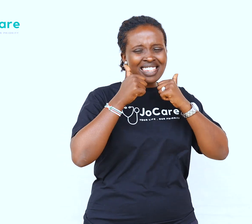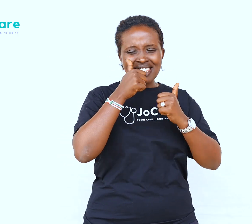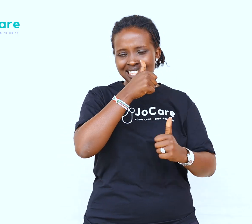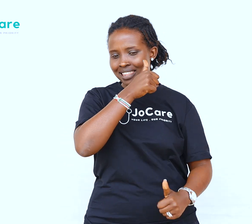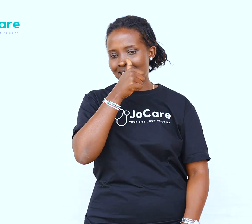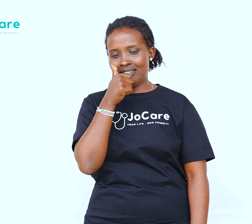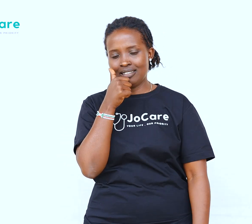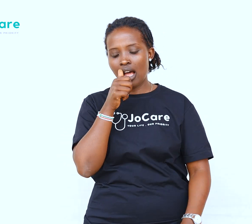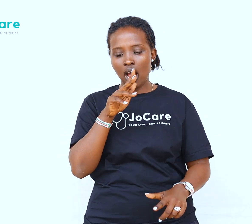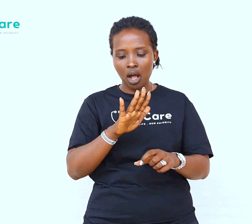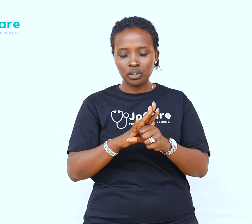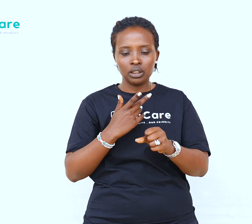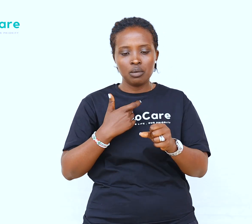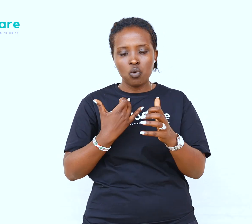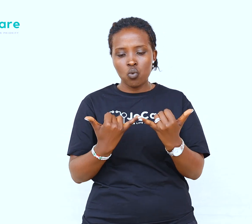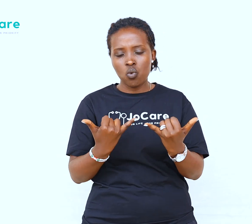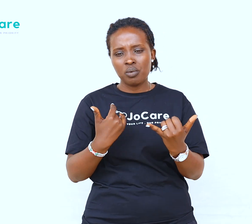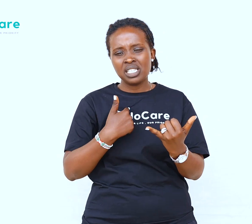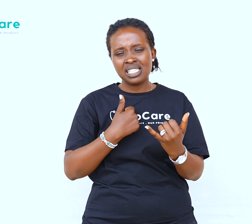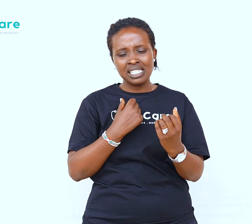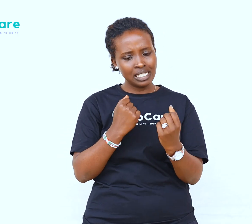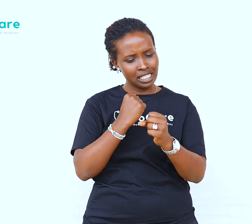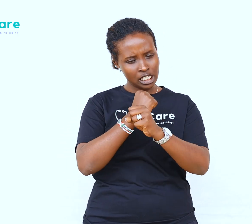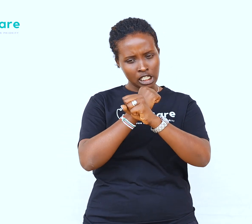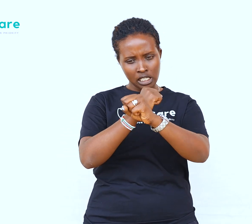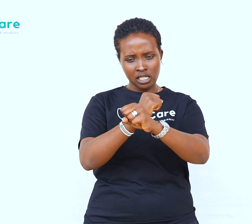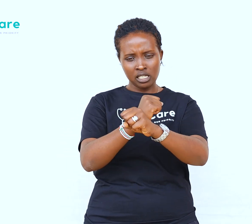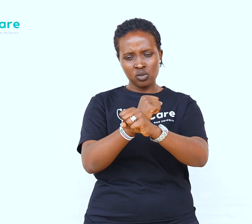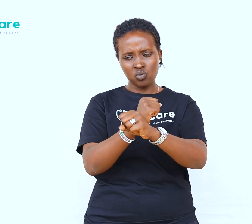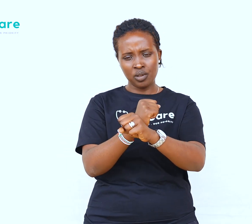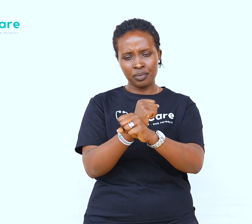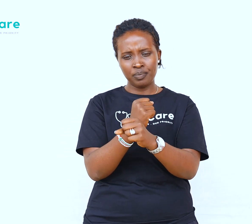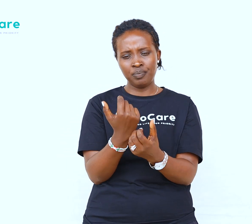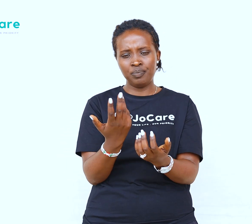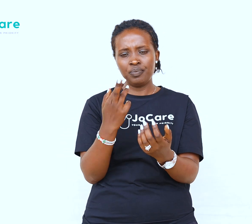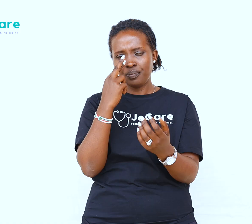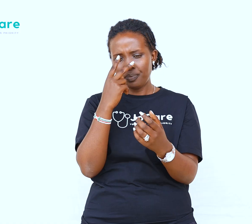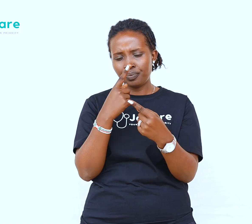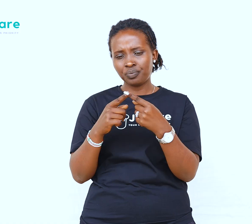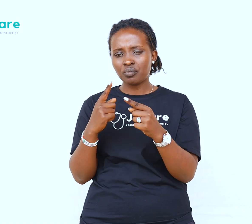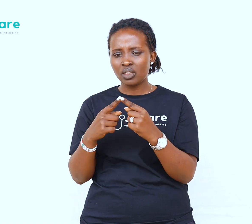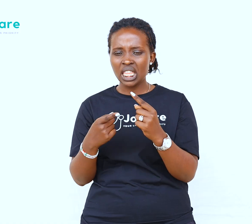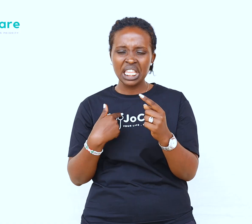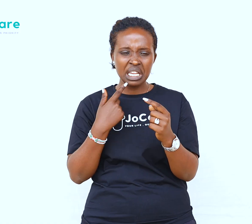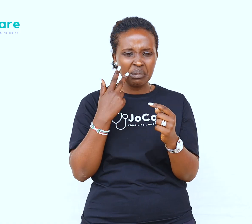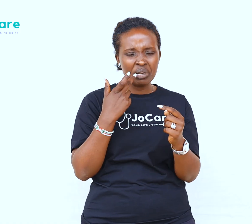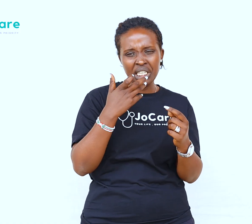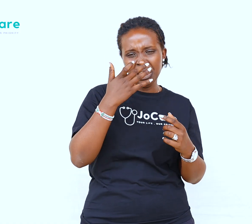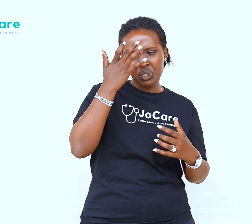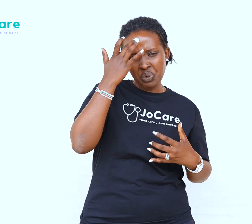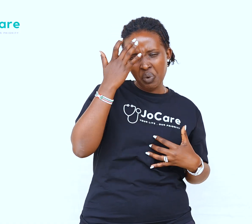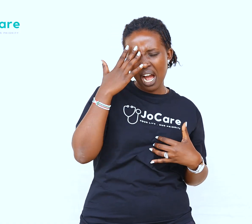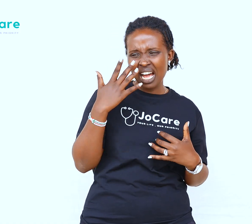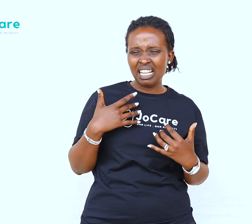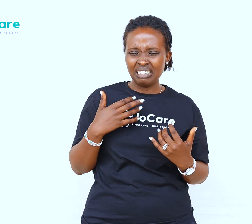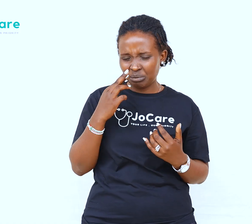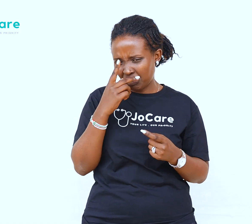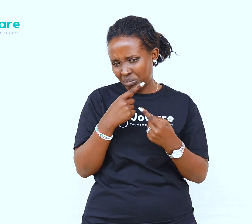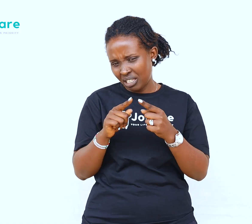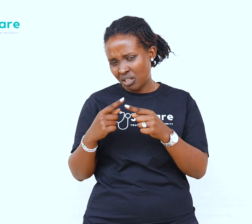wenda kibe kirinzwe ibintu bitandukanye harimo mikorobe n'ibindi. None rero